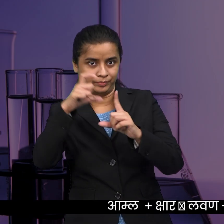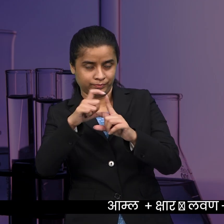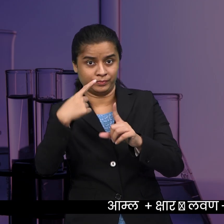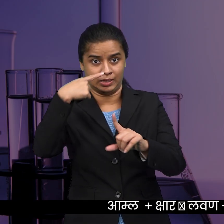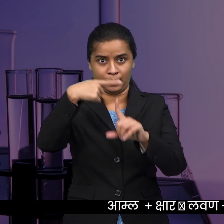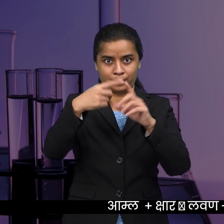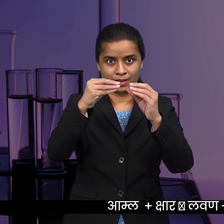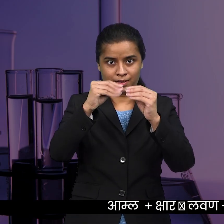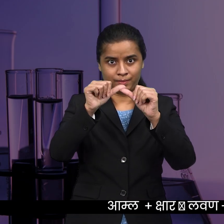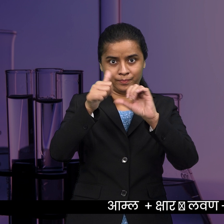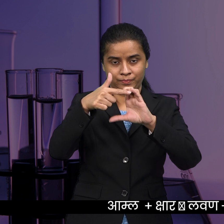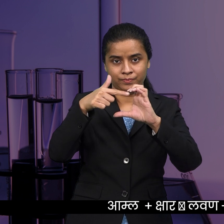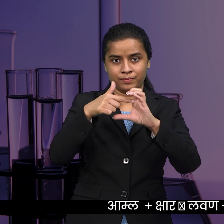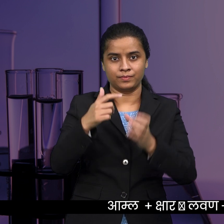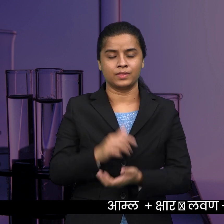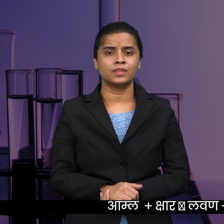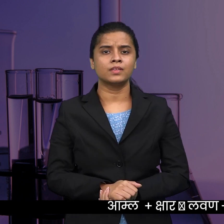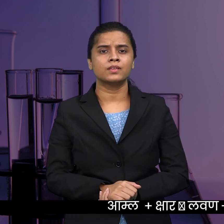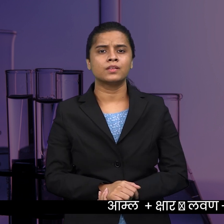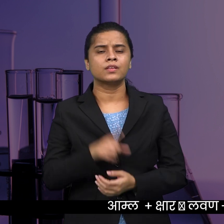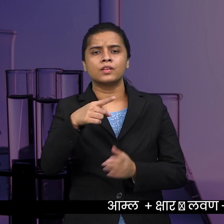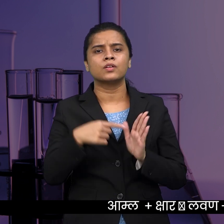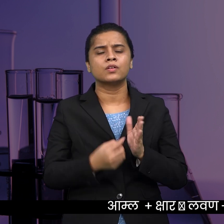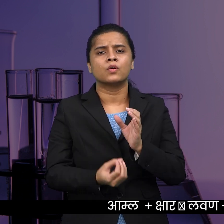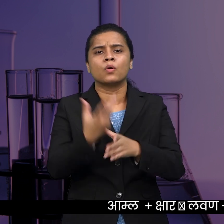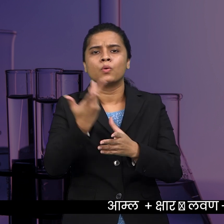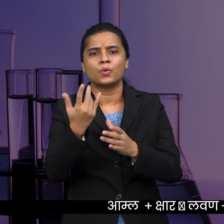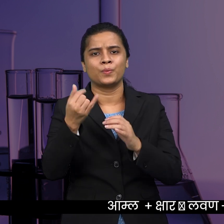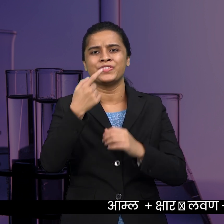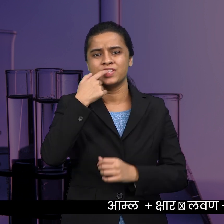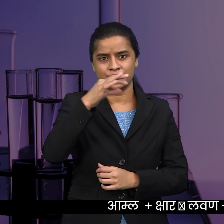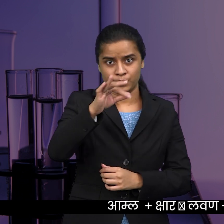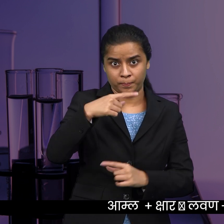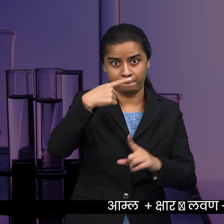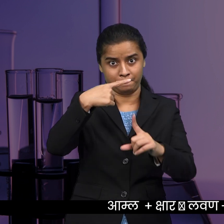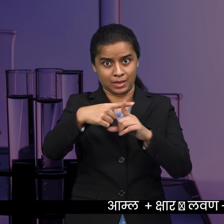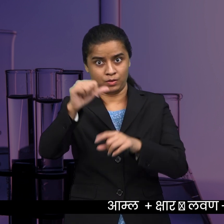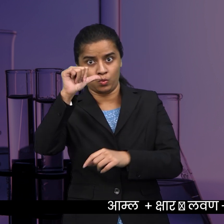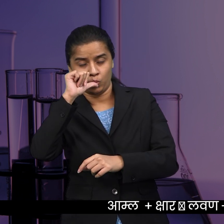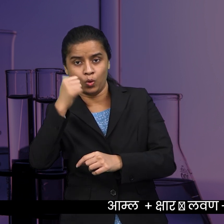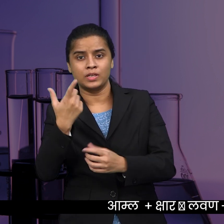प्लस क्षार, लवण प्लस पानी, गर्मी का विकास होता है।